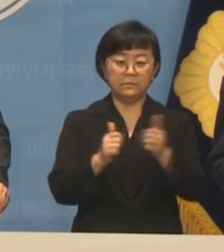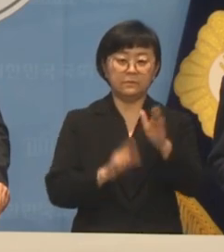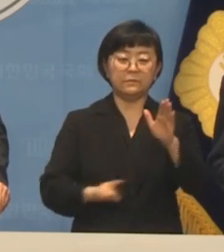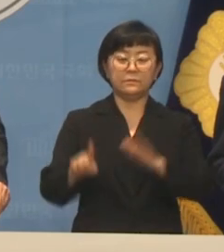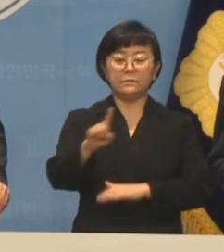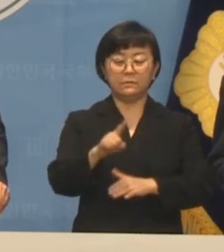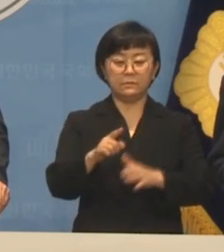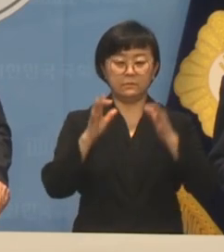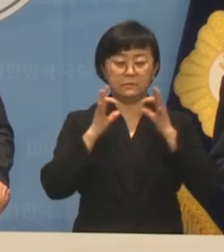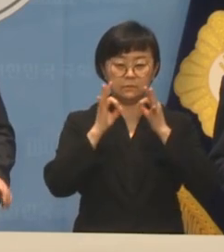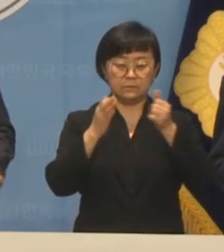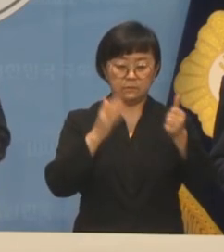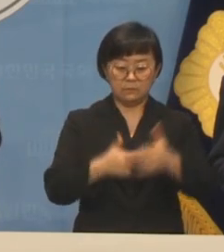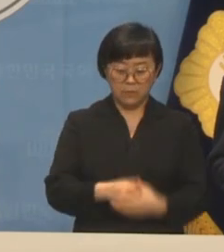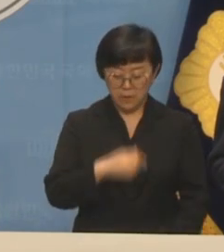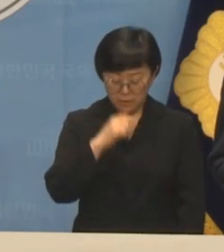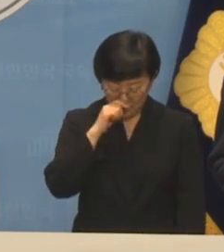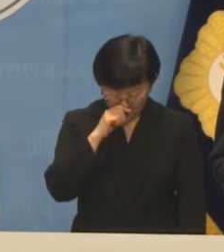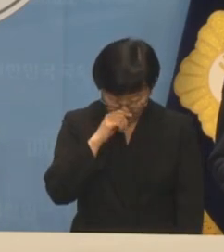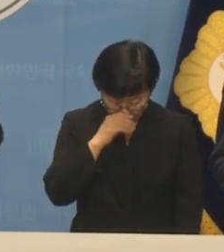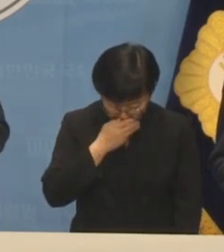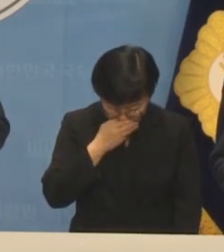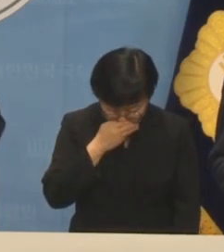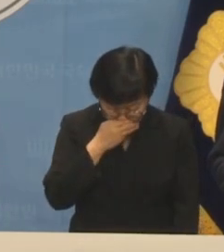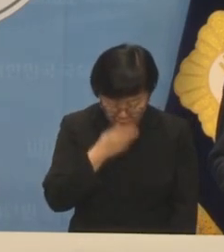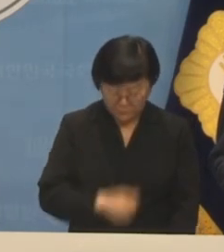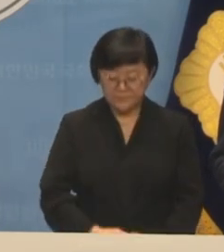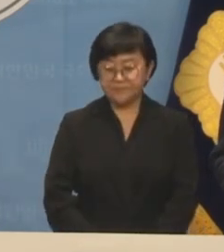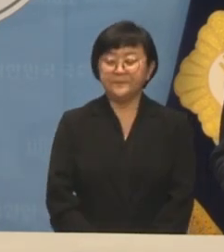간곡히 요청드립니다. 네, 이상입니다.